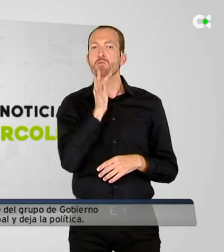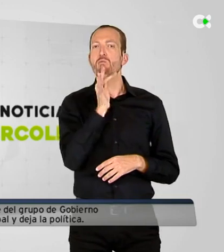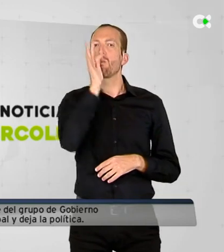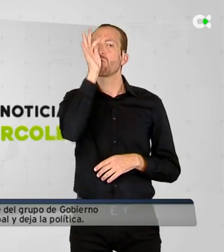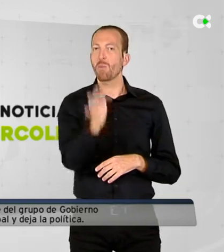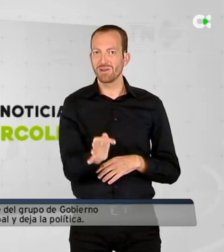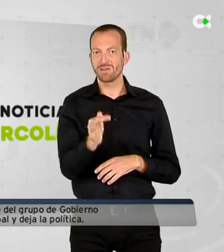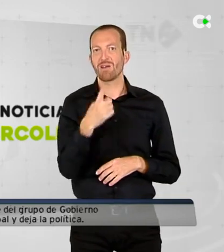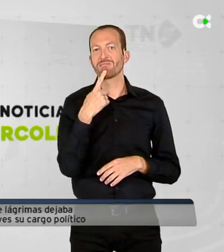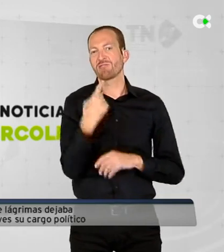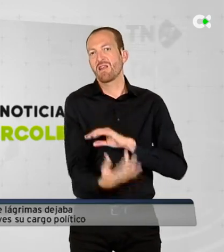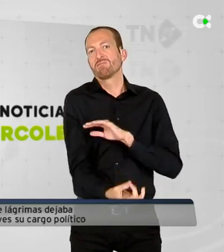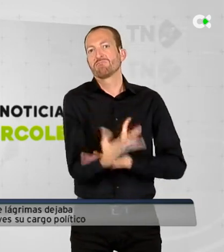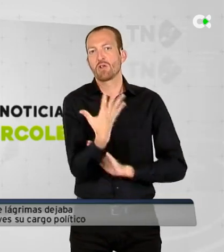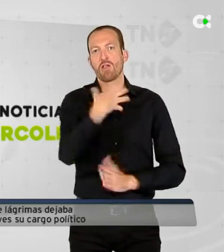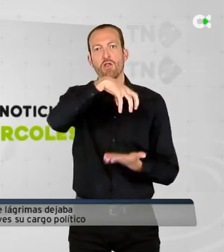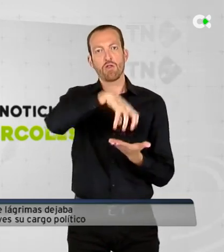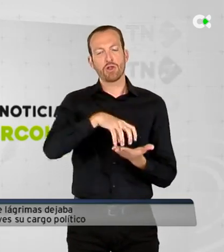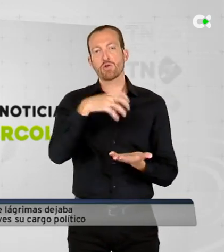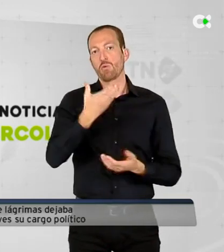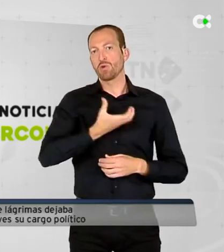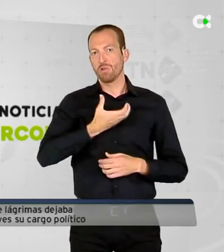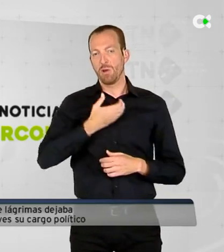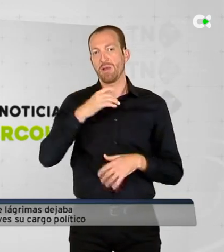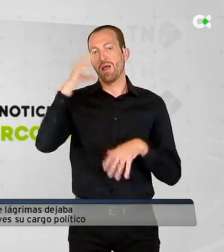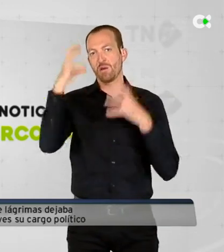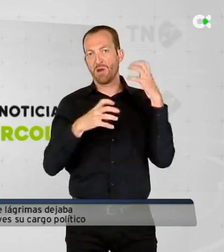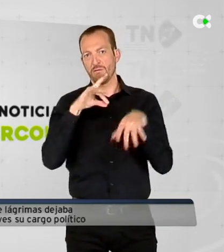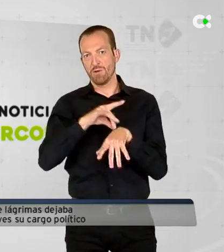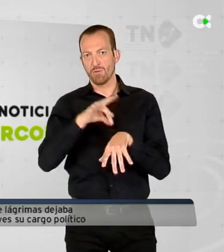de construir un centro municipal para atender a las mascotas enfermas.